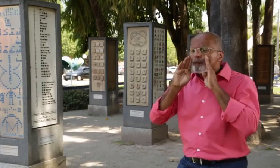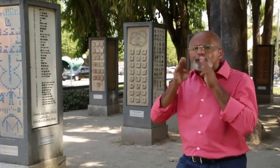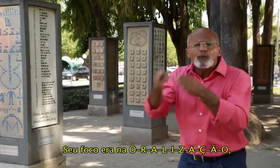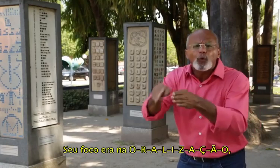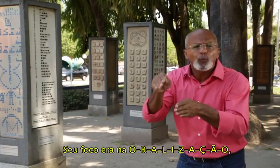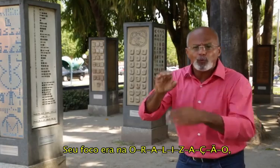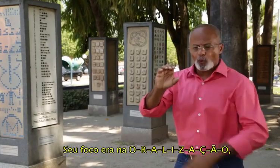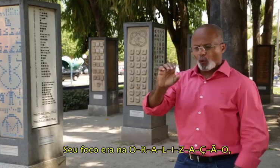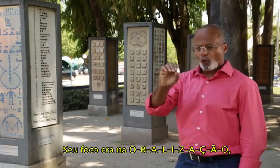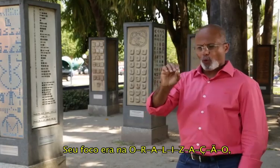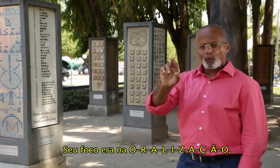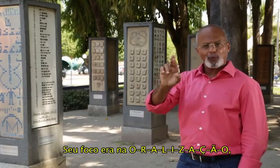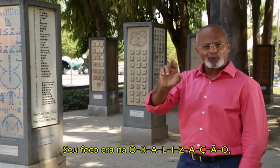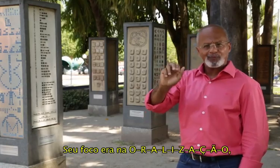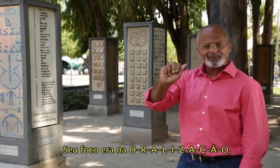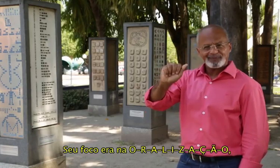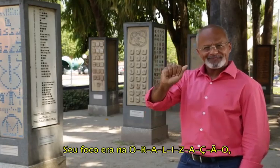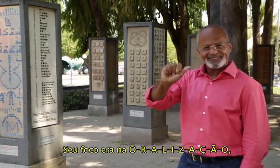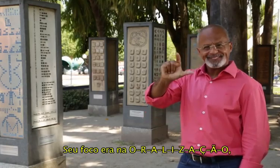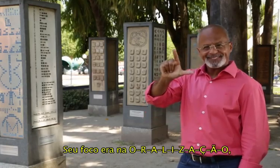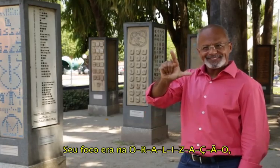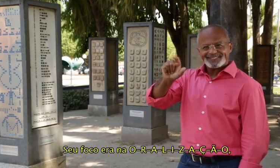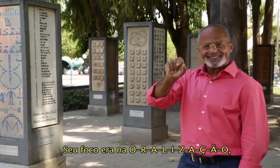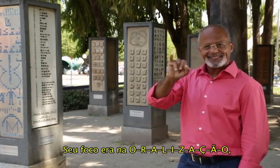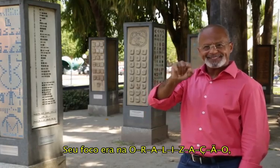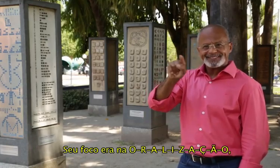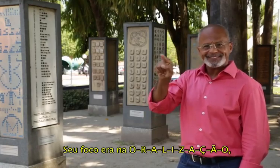Seu foco era na oralização.